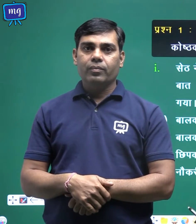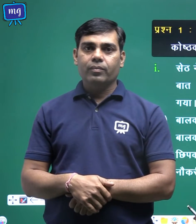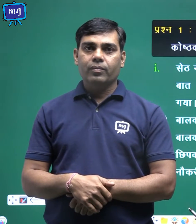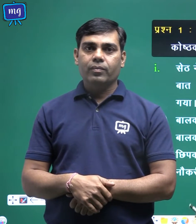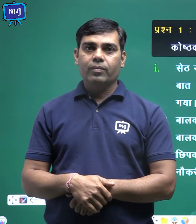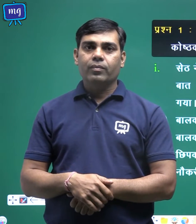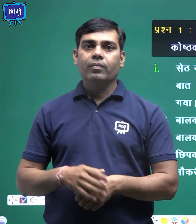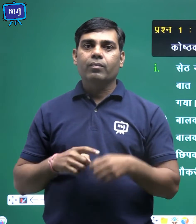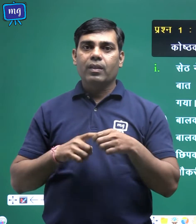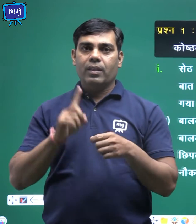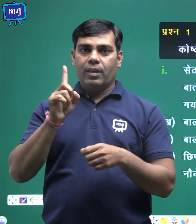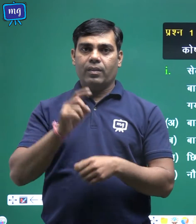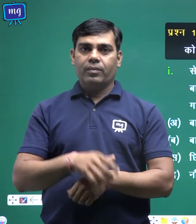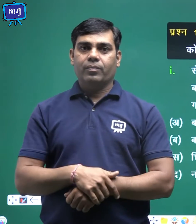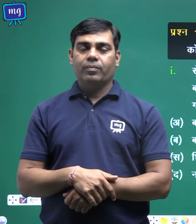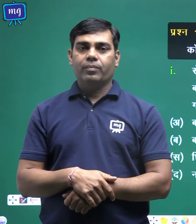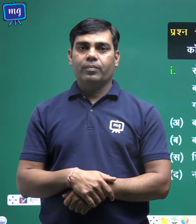प्रश्न 1,